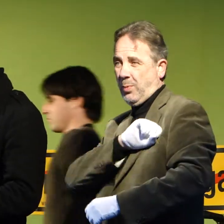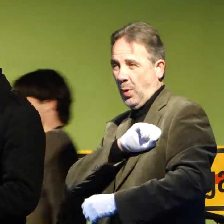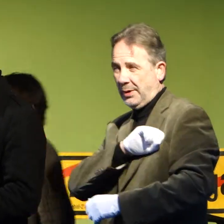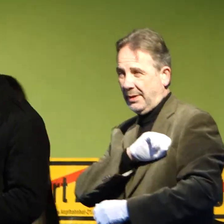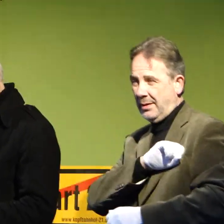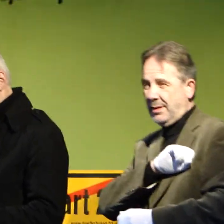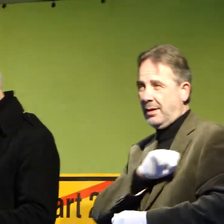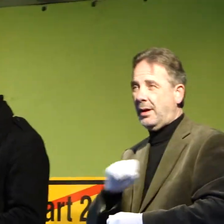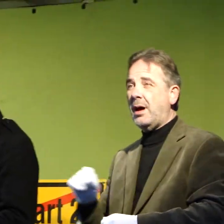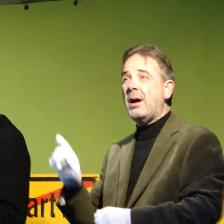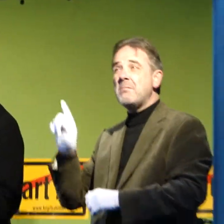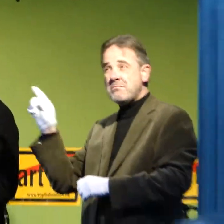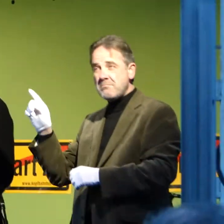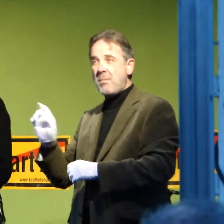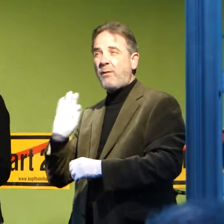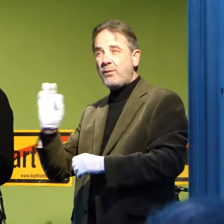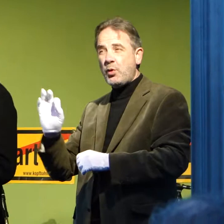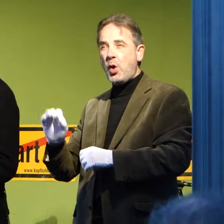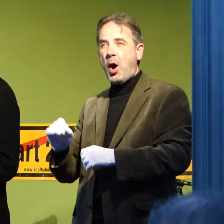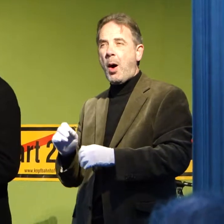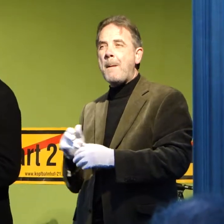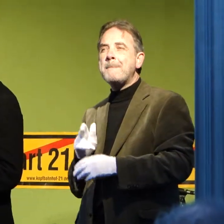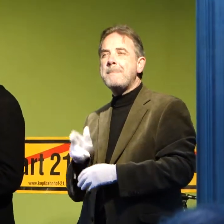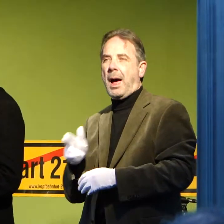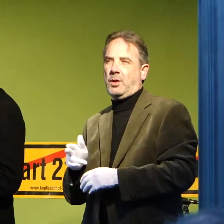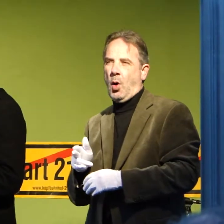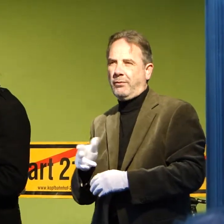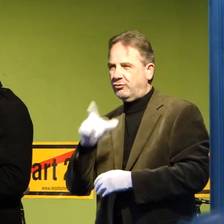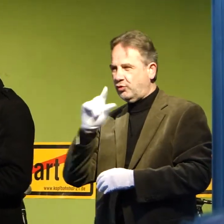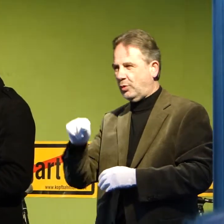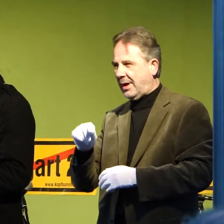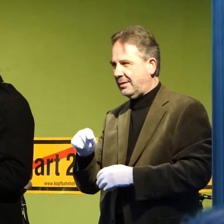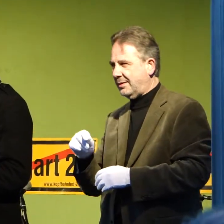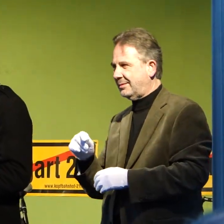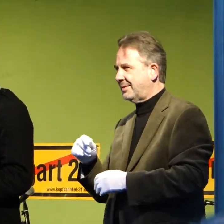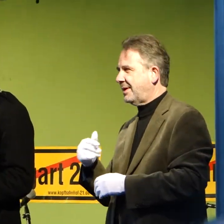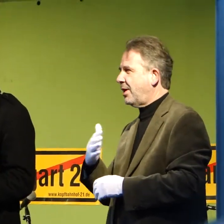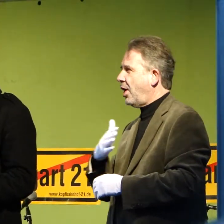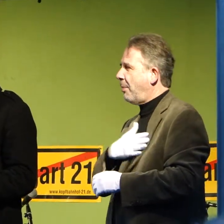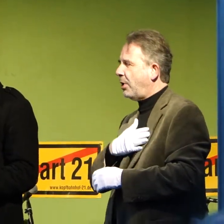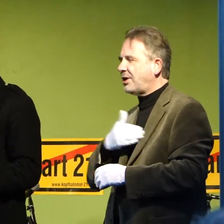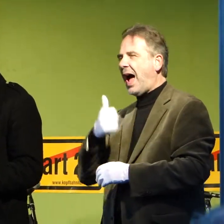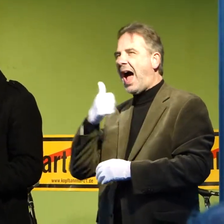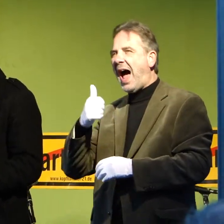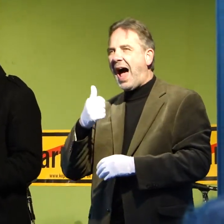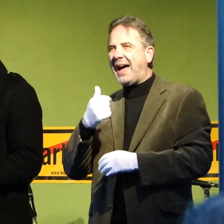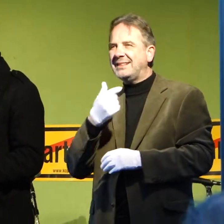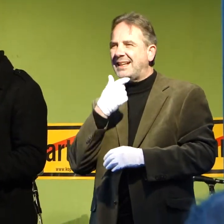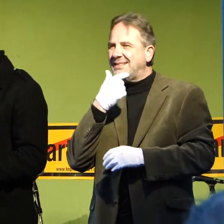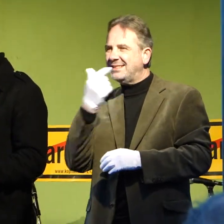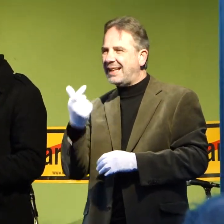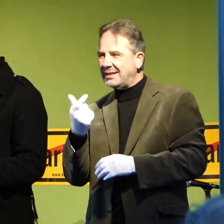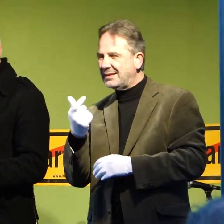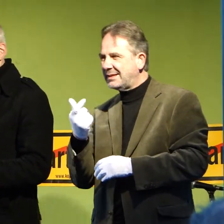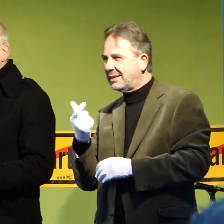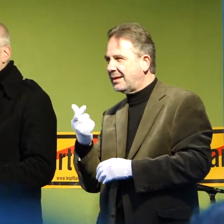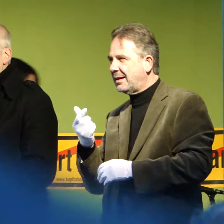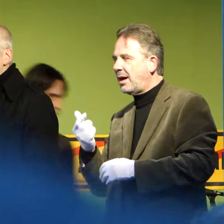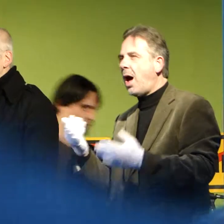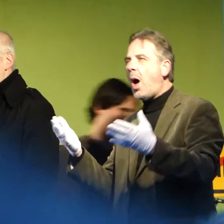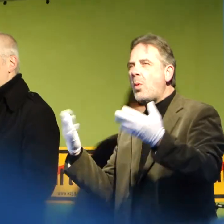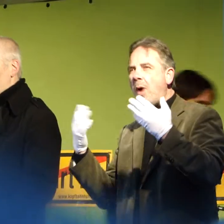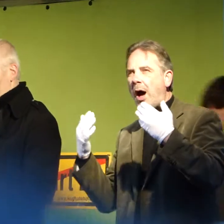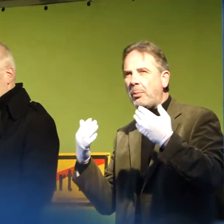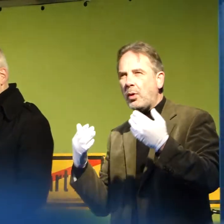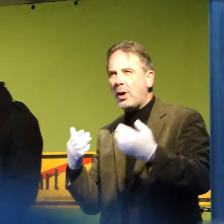zum Bau dieses Bahnhofes. Erlauben Sie mir einen einzigen Satz Werbung in eigener Sache.